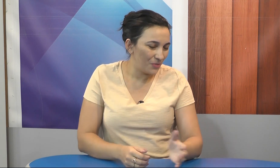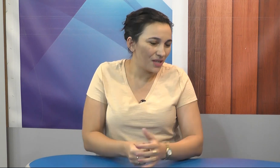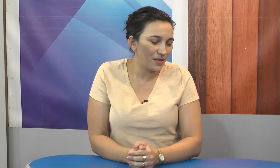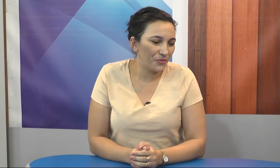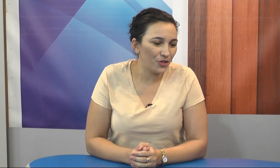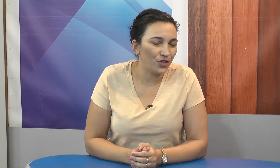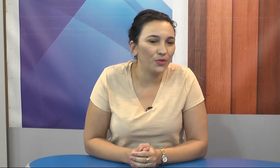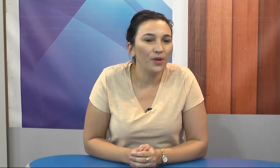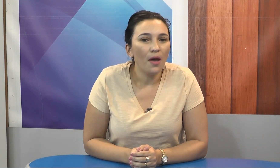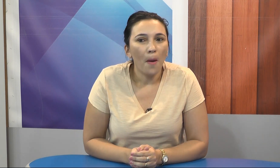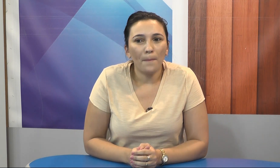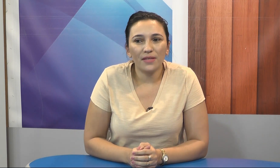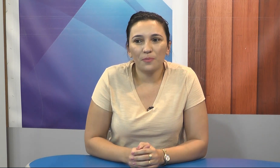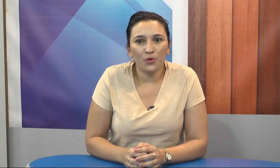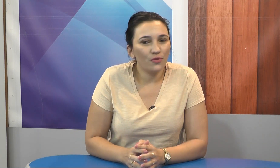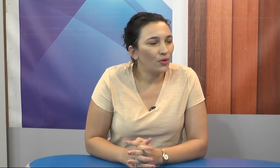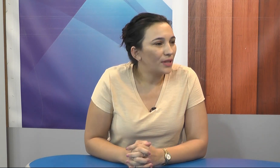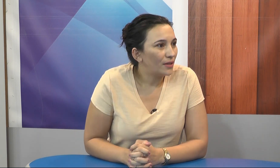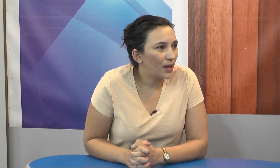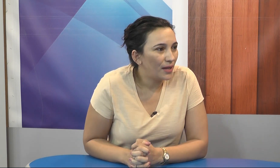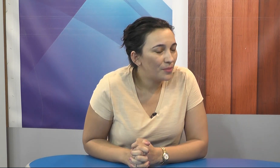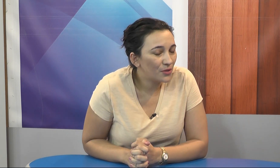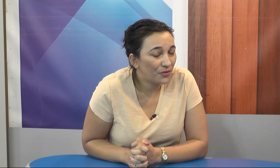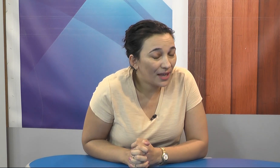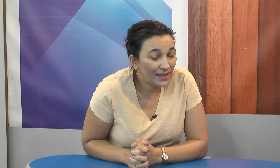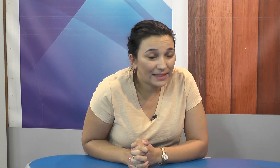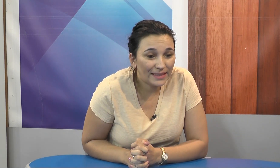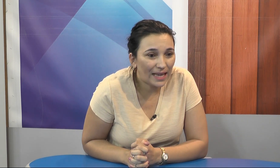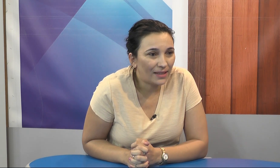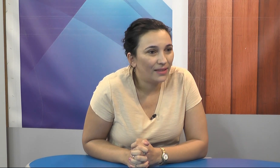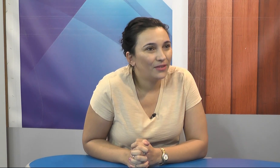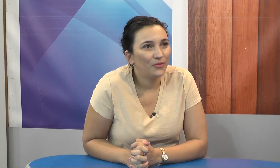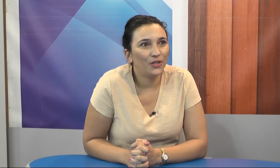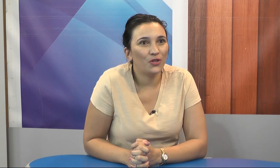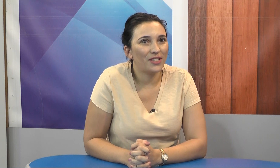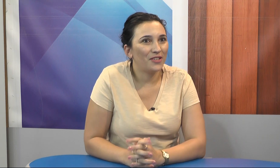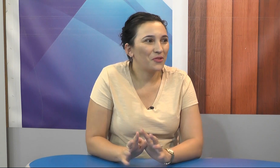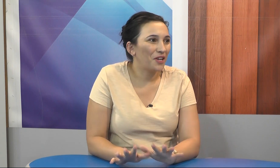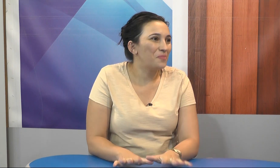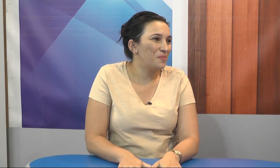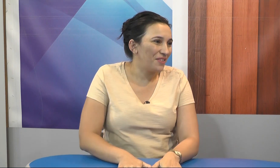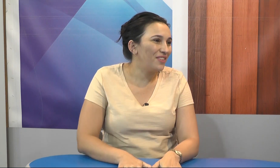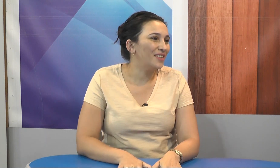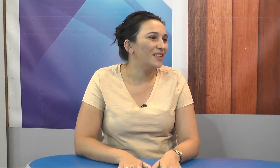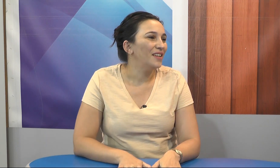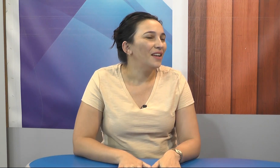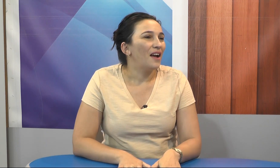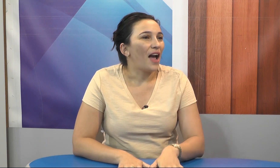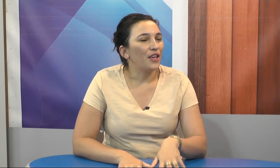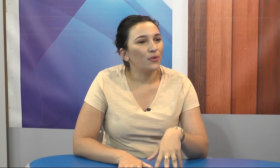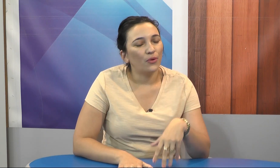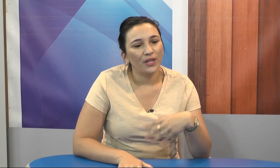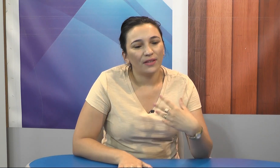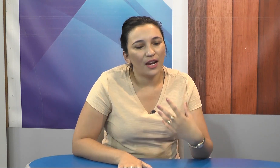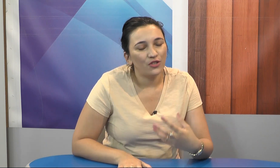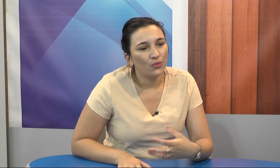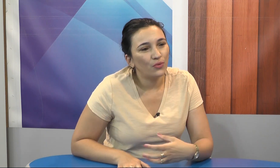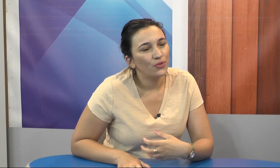educação infantil. Mas depois do contato com a Libras, eu fiquei encantada. Falei, nossa, é isso que eu quero para a minha vida. Aí, corri atrás de cursos